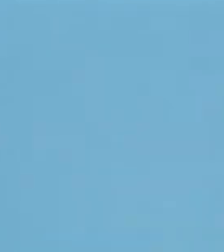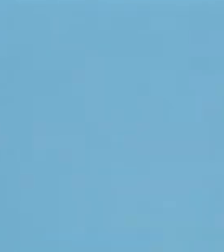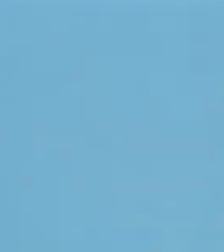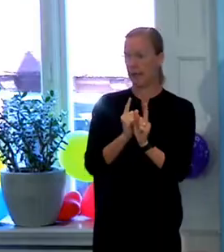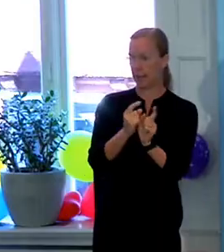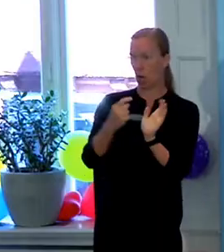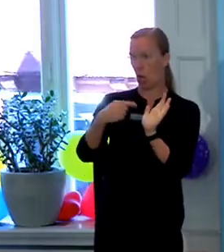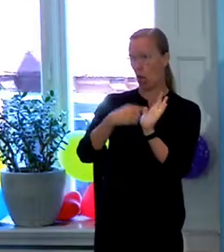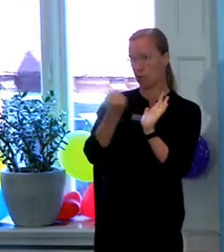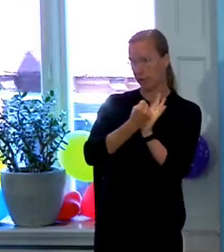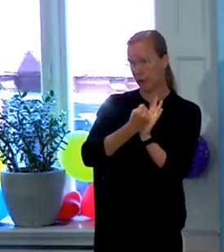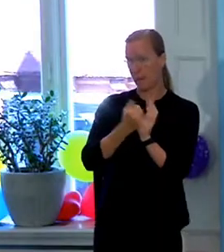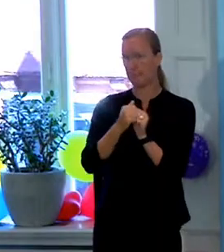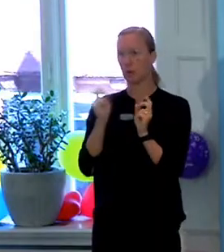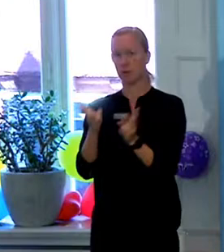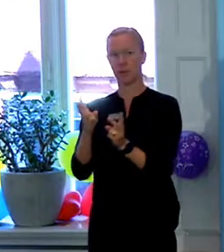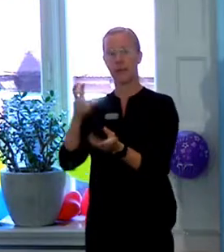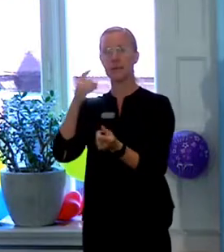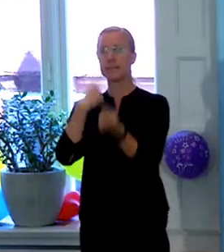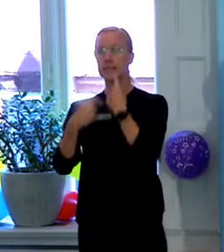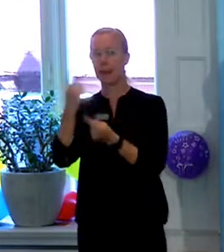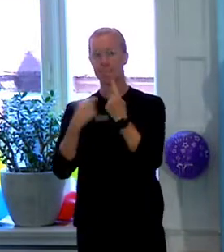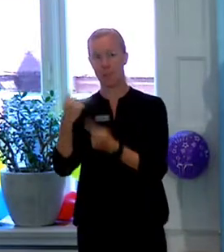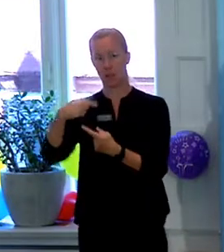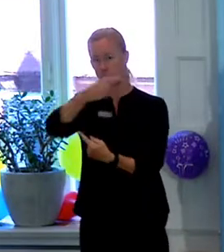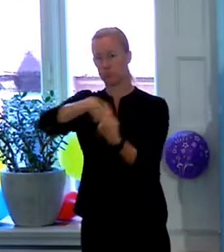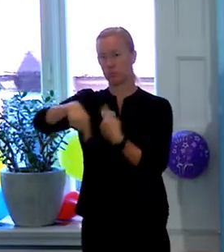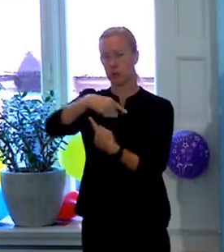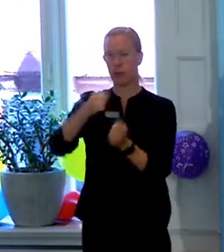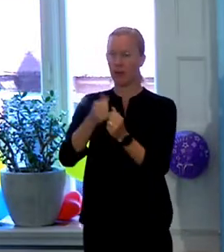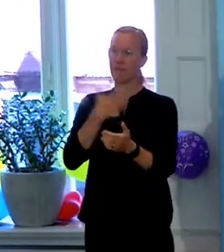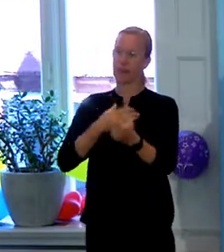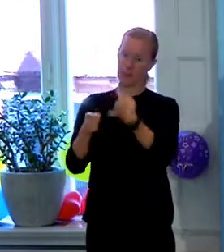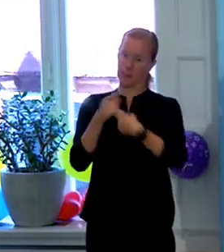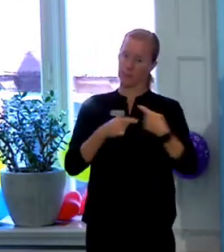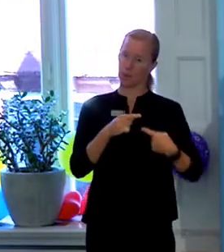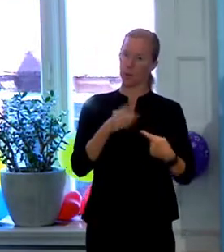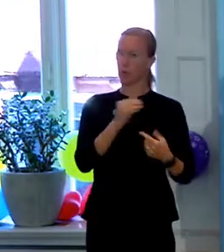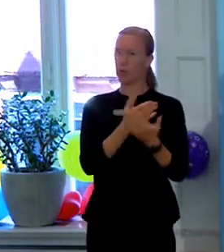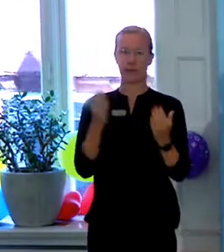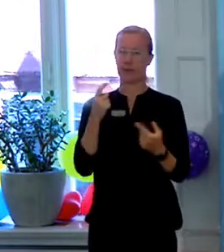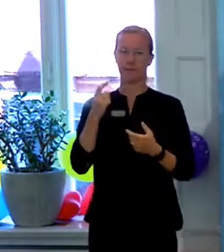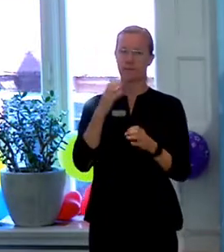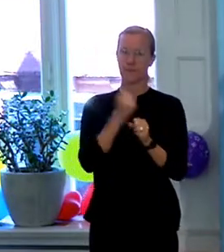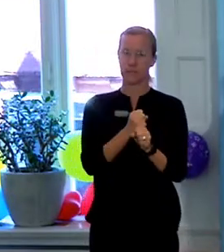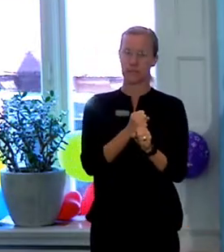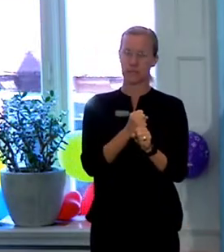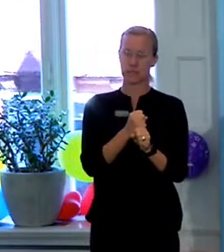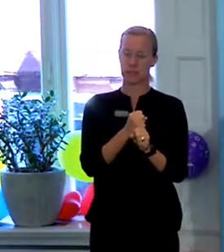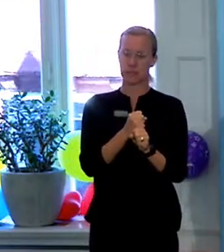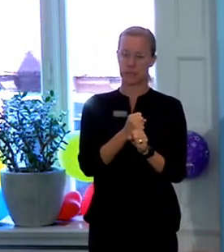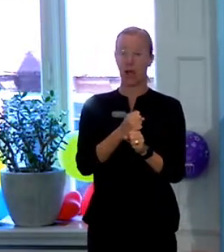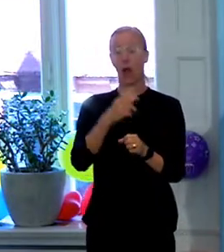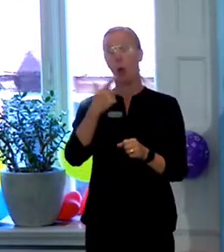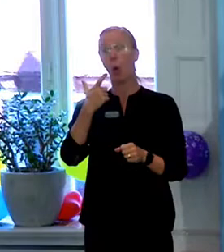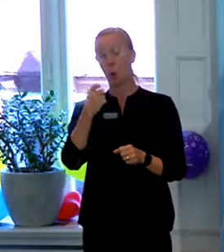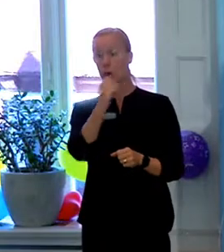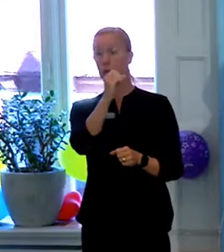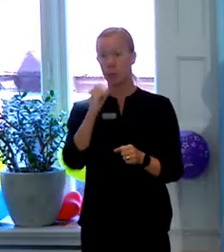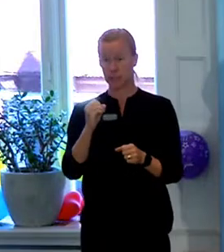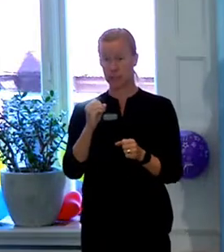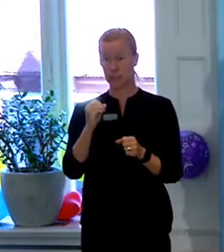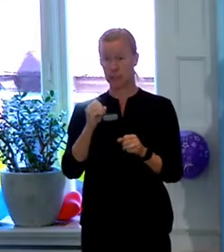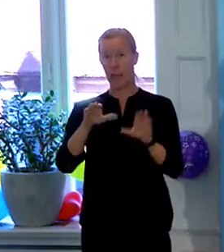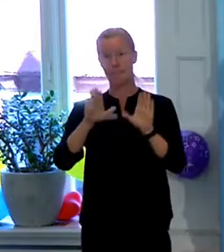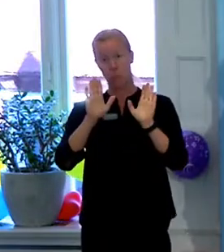också kring samtal. Men sen vill jag också gå in tillbaka till att vi inte ska fastna i att 70%